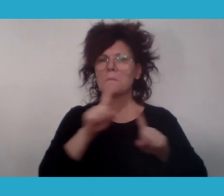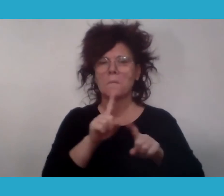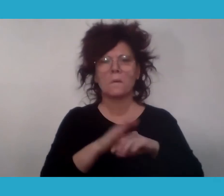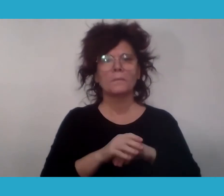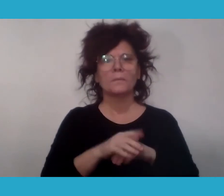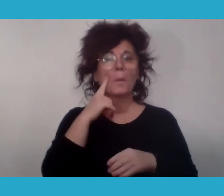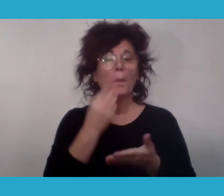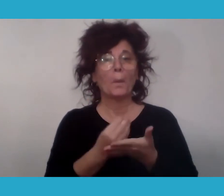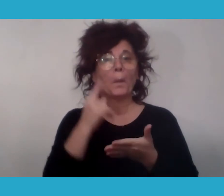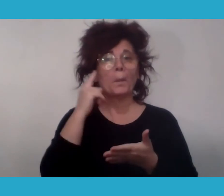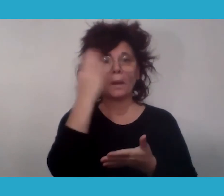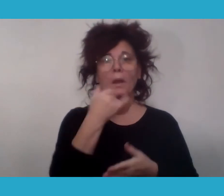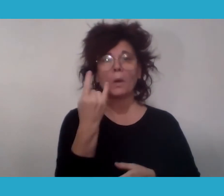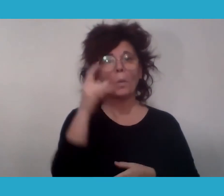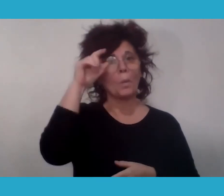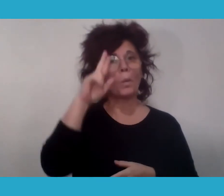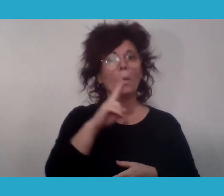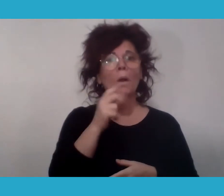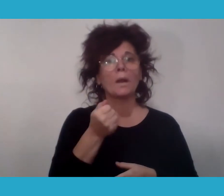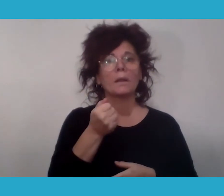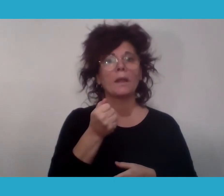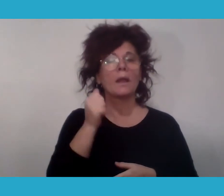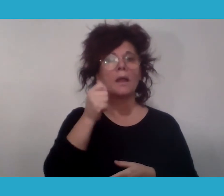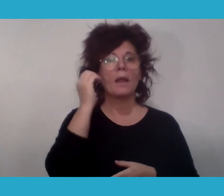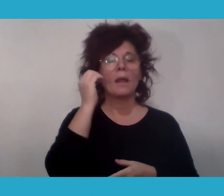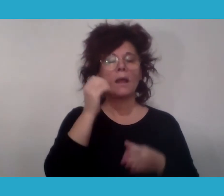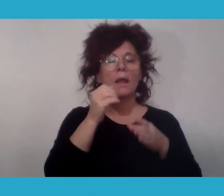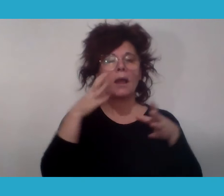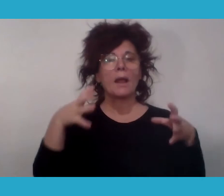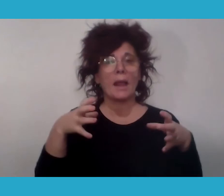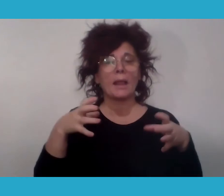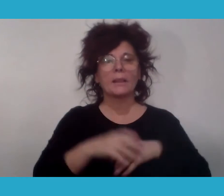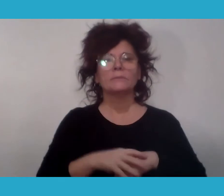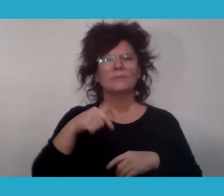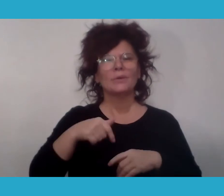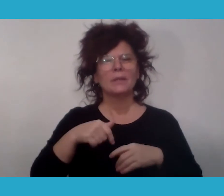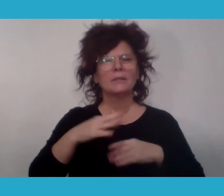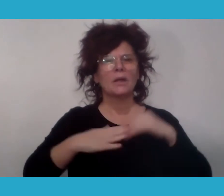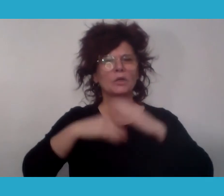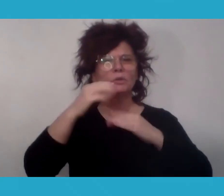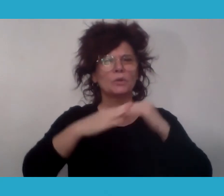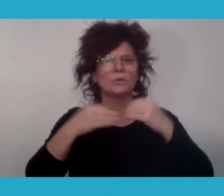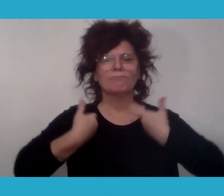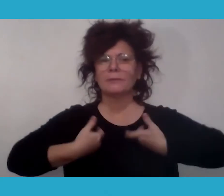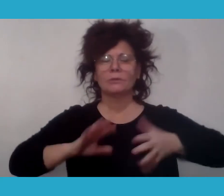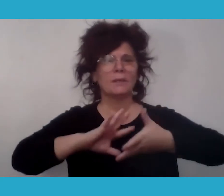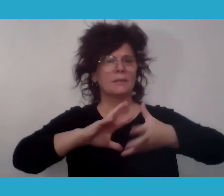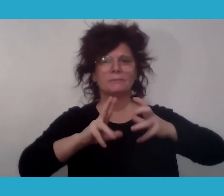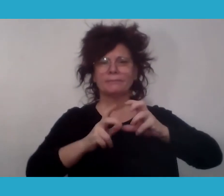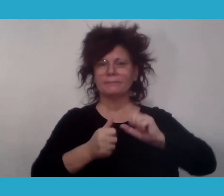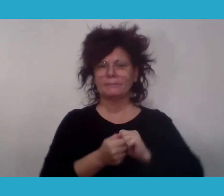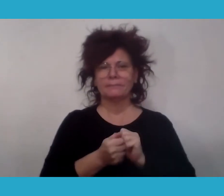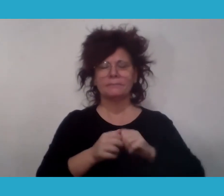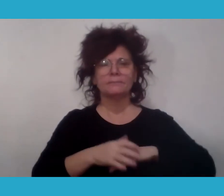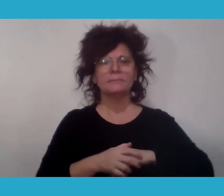Huerta Grande hace 5 años porque le gusta el silencio y la tranquilidad. Dice que con esta obra se quiere degradar la naturaleza. En pos del crecimiento económico